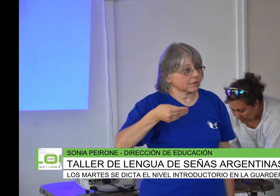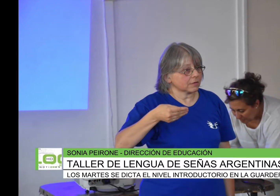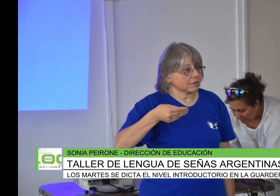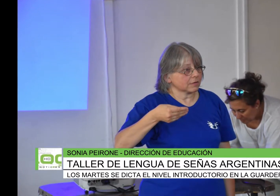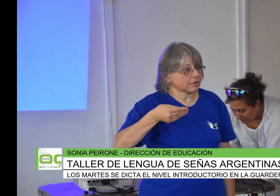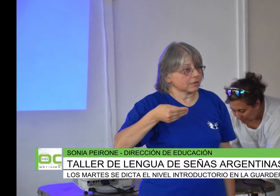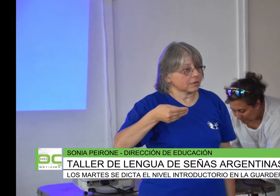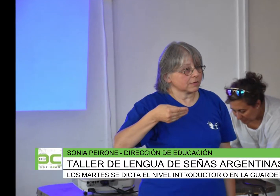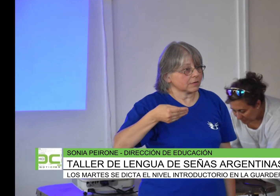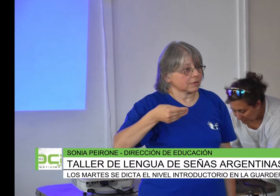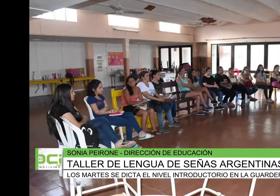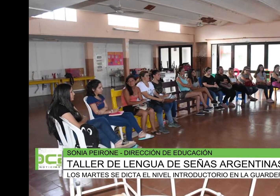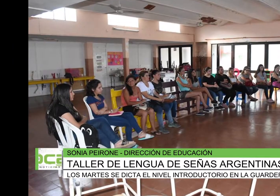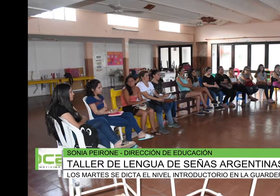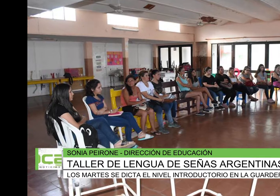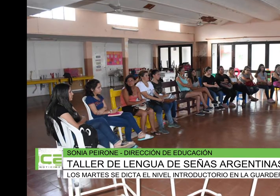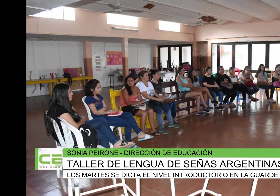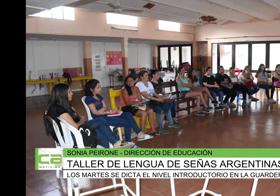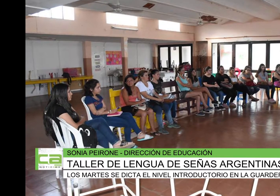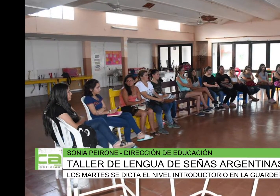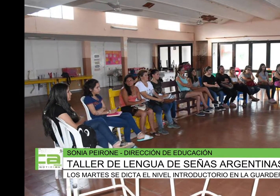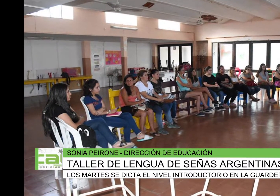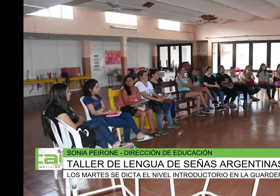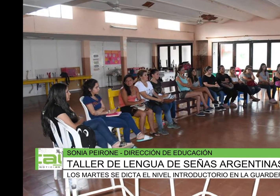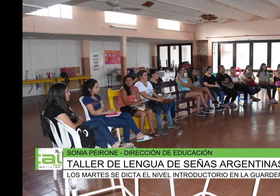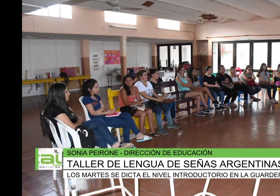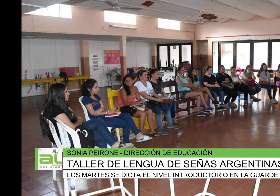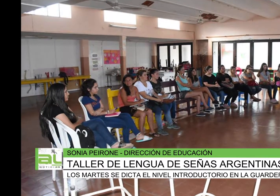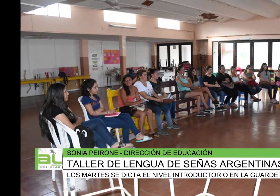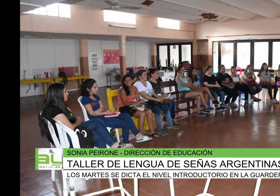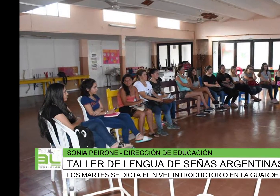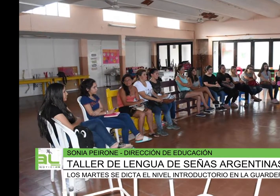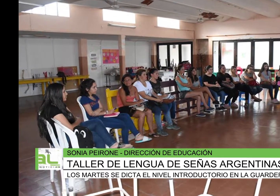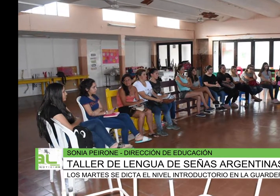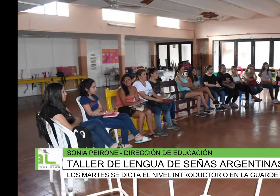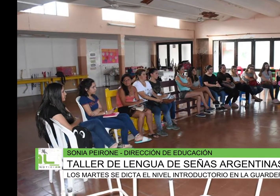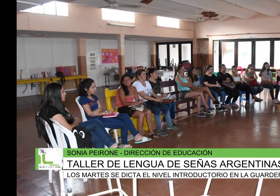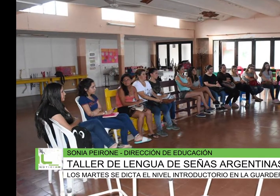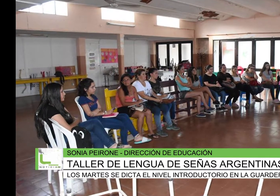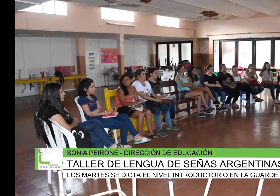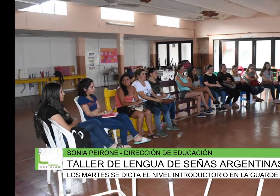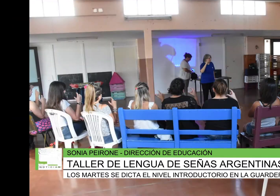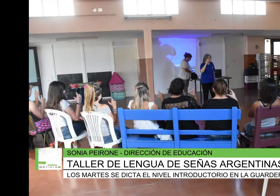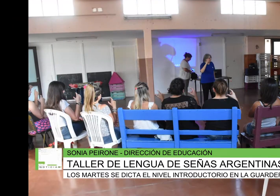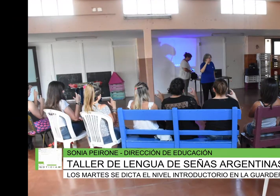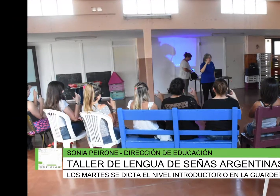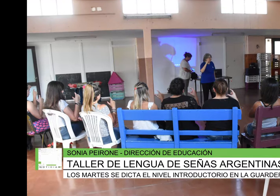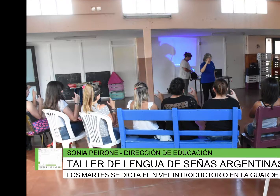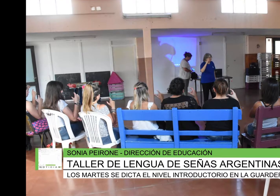acceder a esto. Bueno, nos contabas recién fuera de cámara una experiencia muy llamativa, ¿no? De estar con personas sordas que